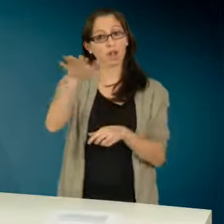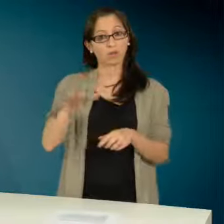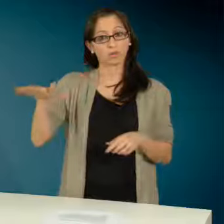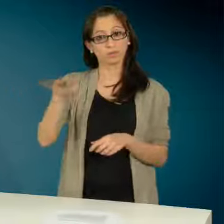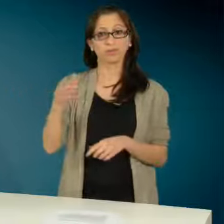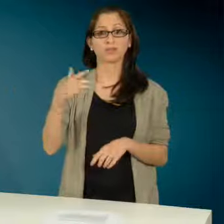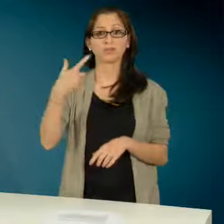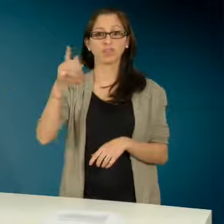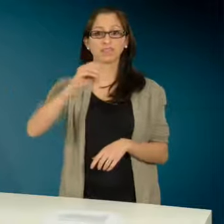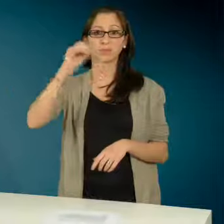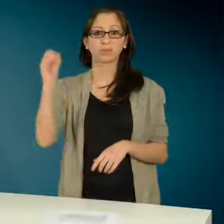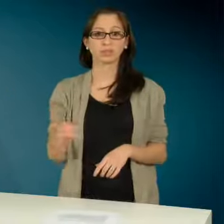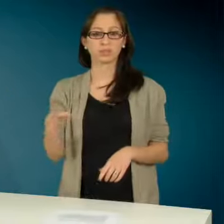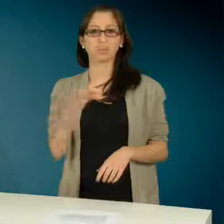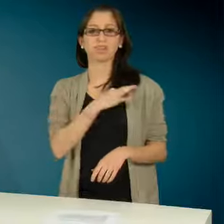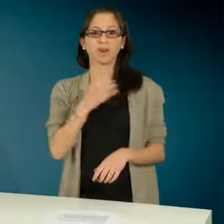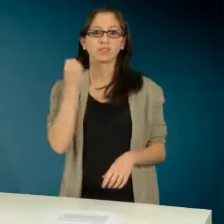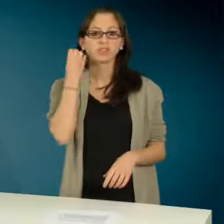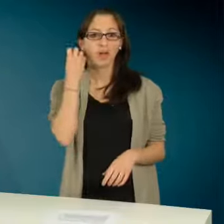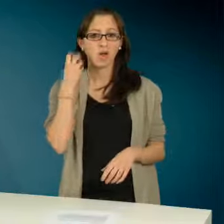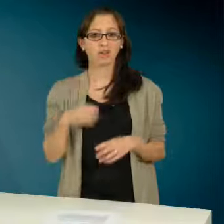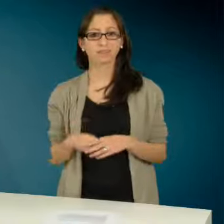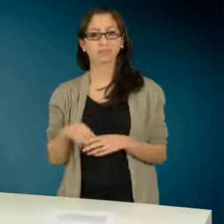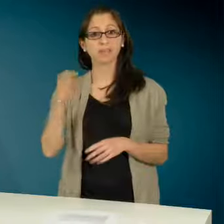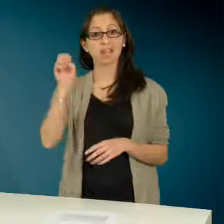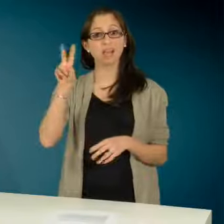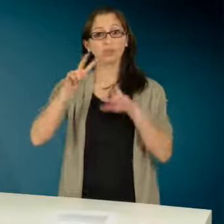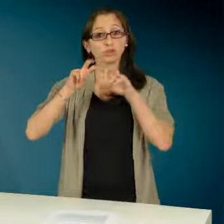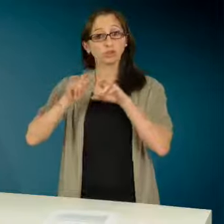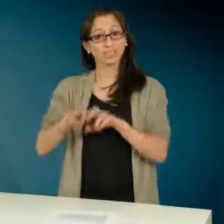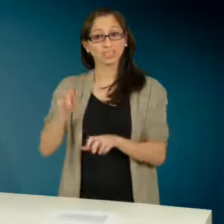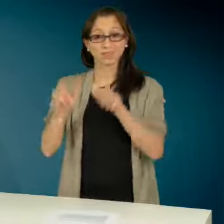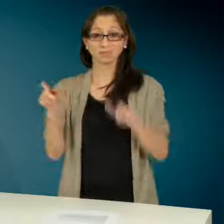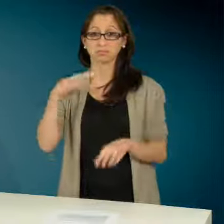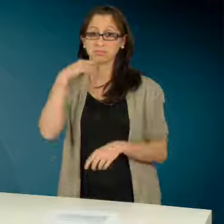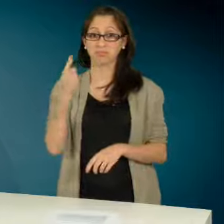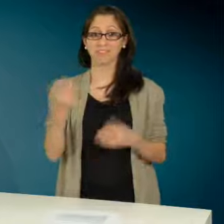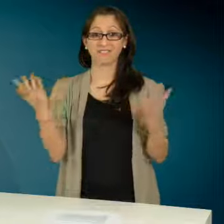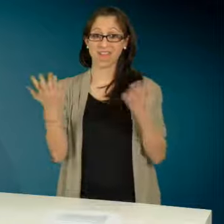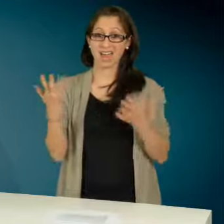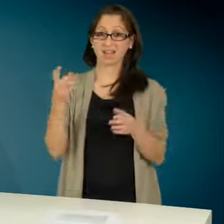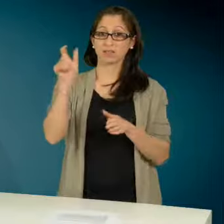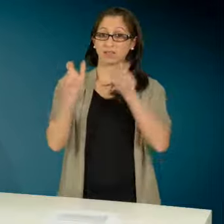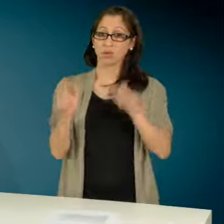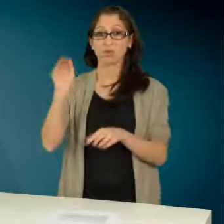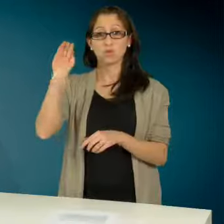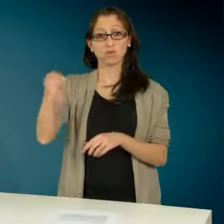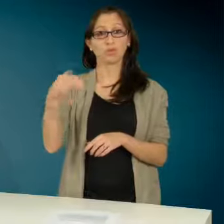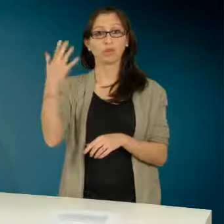Jahren schwerhörig sind. Eine EU-Studie zeigt, dass Menschen, die über 5 Jahre lang täglich eine Stunde